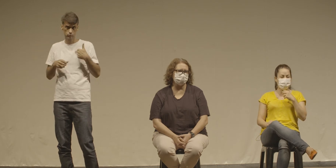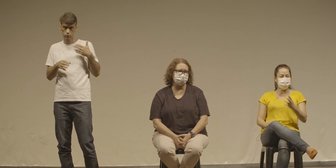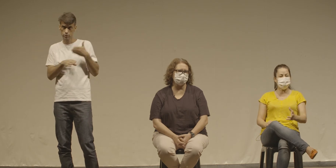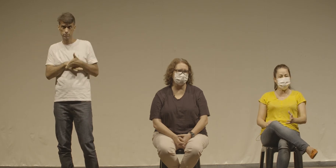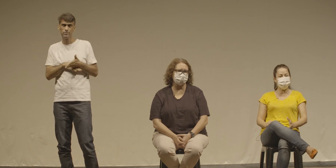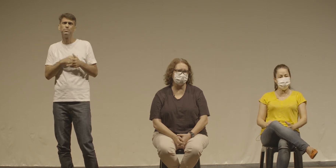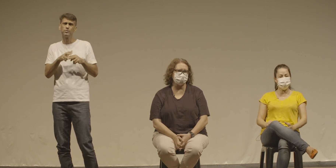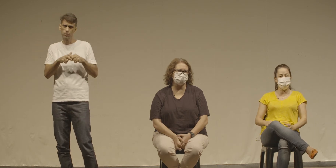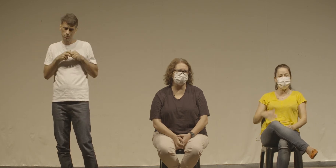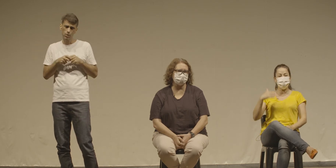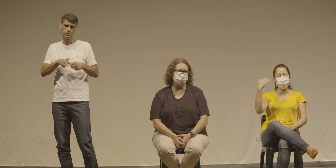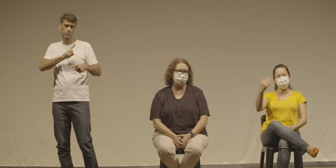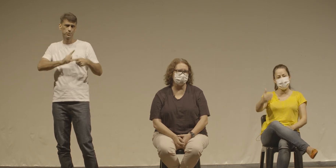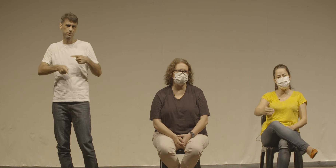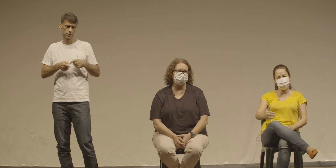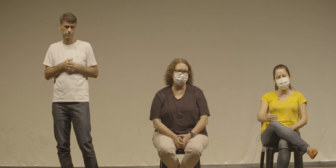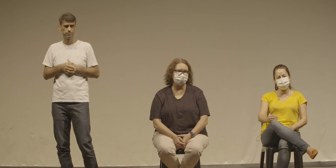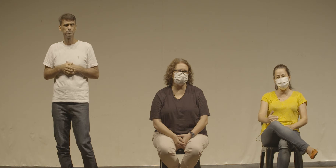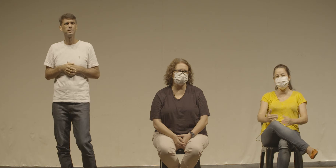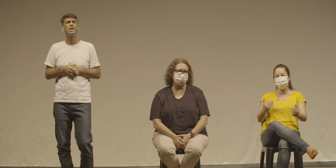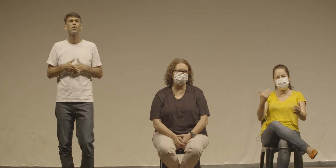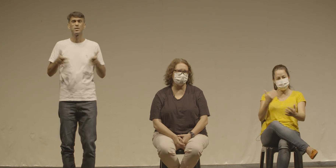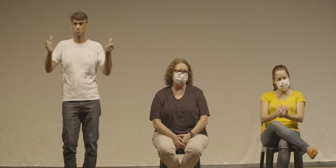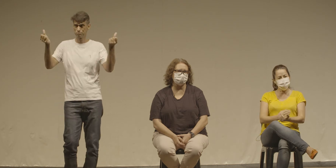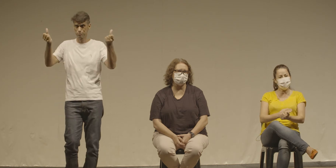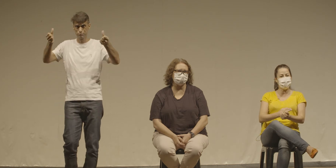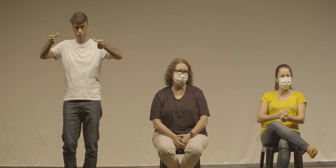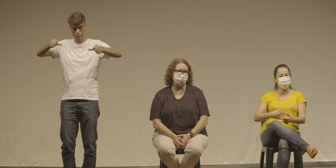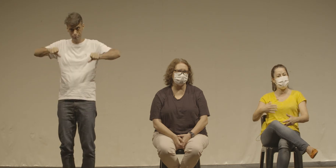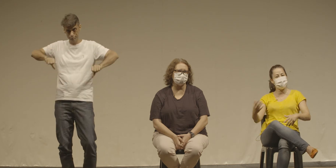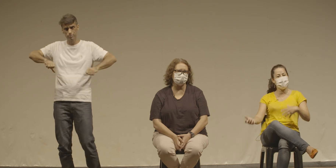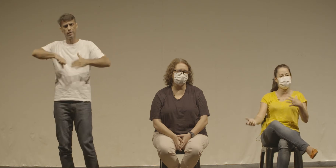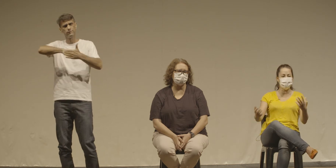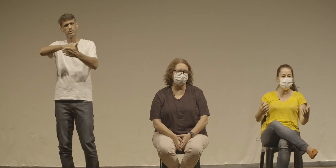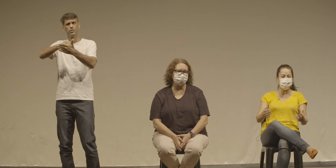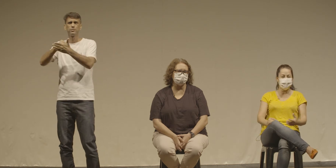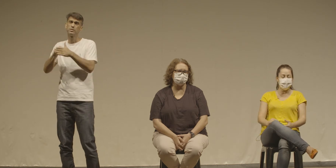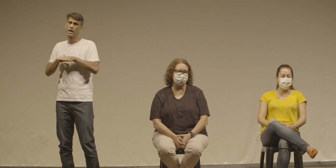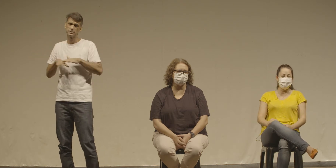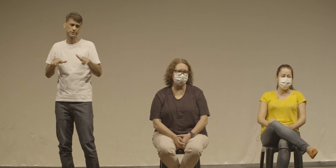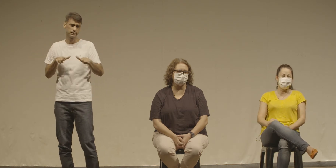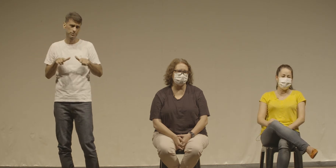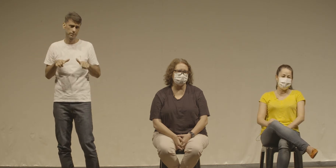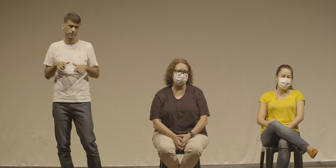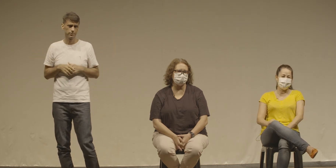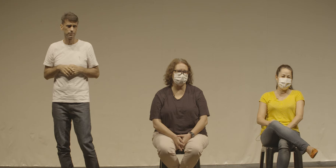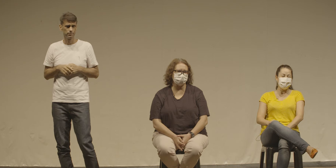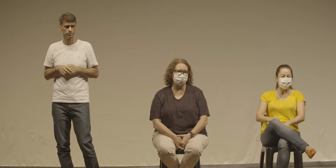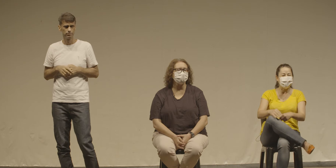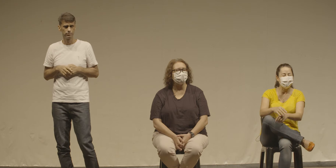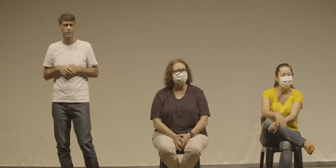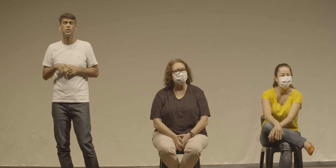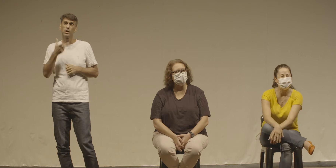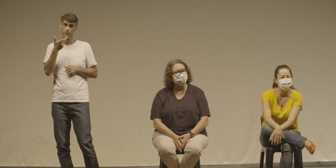por conta dessas restrições. E quanto mais as coisas pioram, mais fecha. A gente vai trabalhando assim. Eu só queria falar